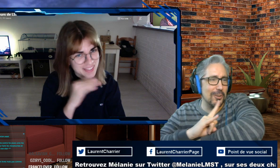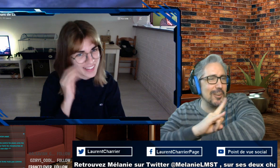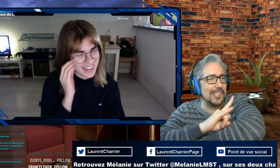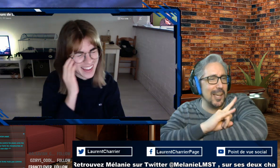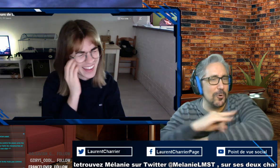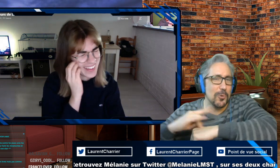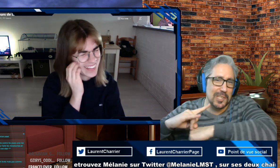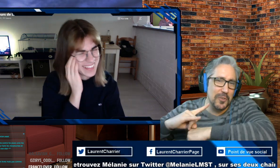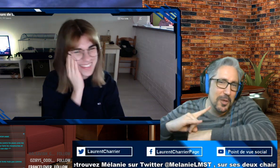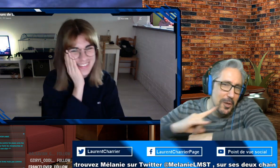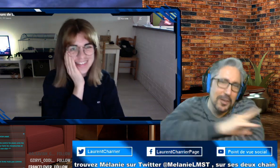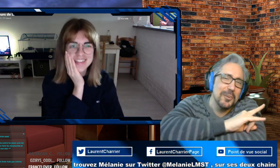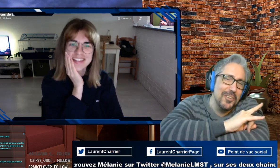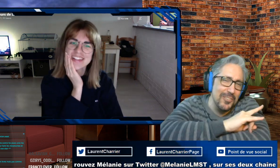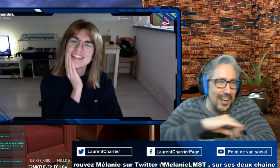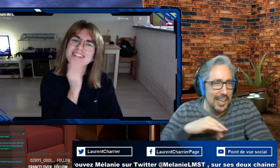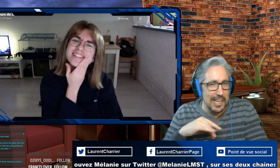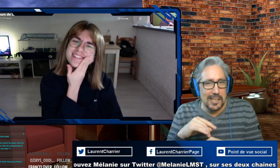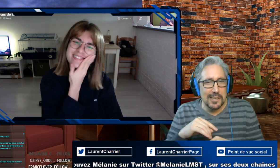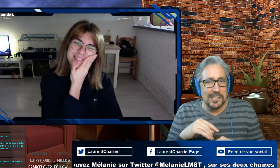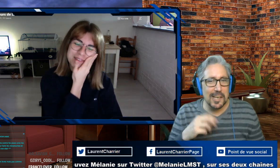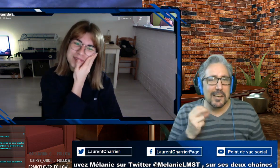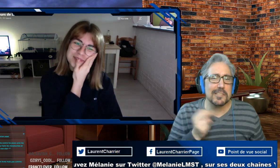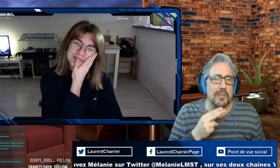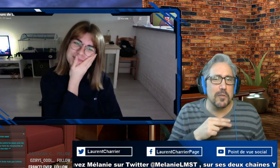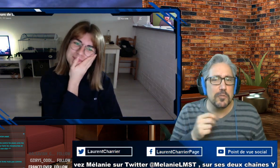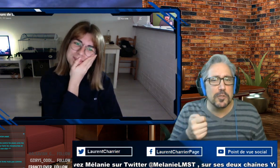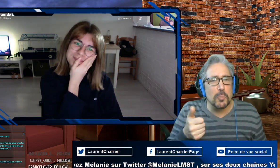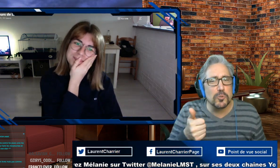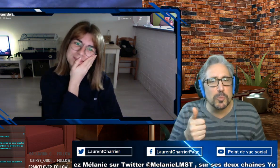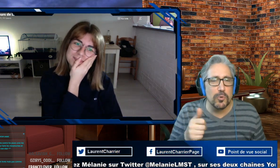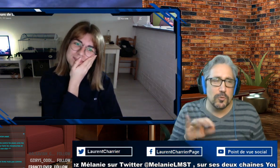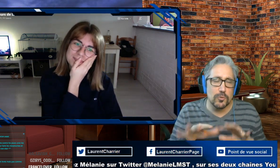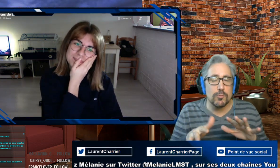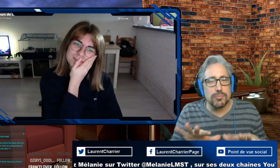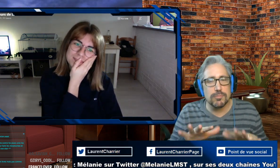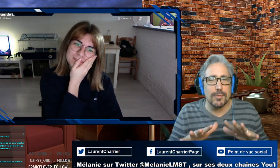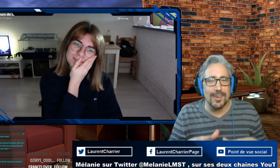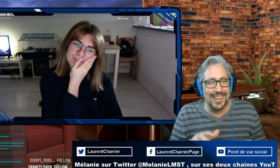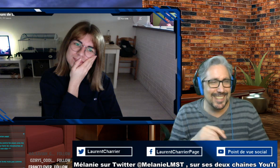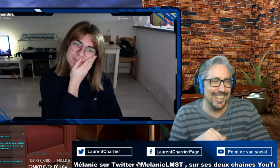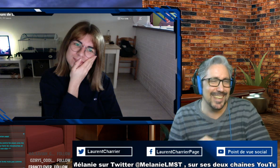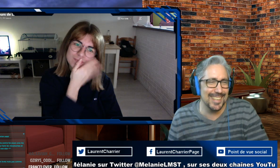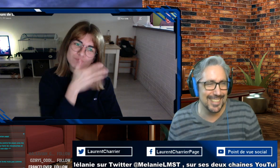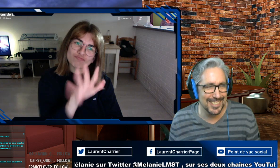que les l'escargot, donc ça fait. Voilà. Ça va vite un petit peu.